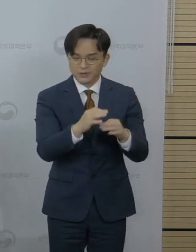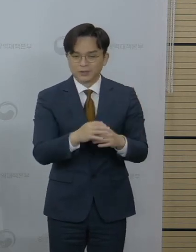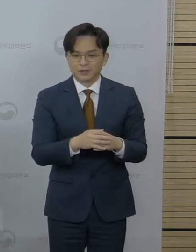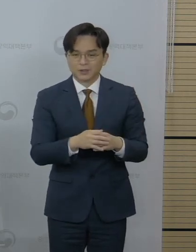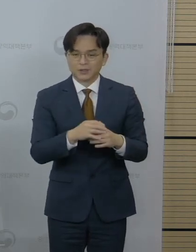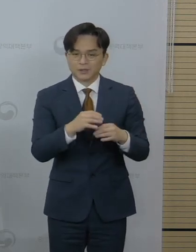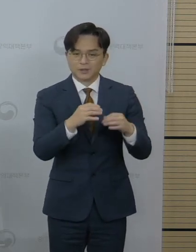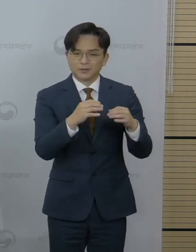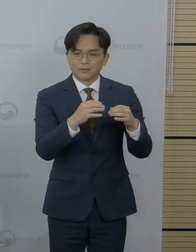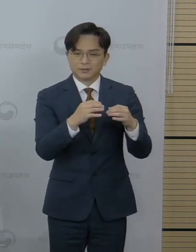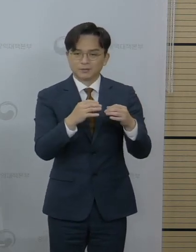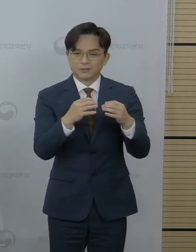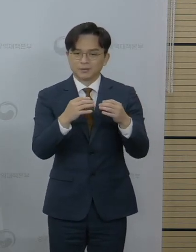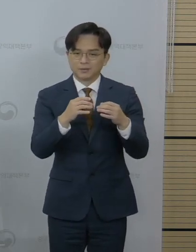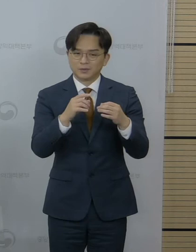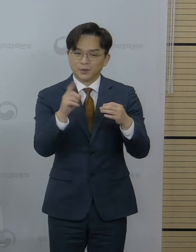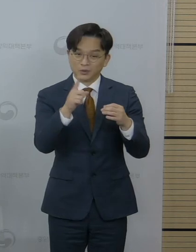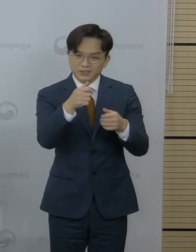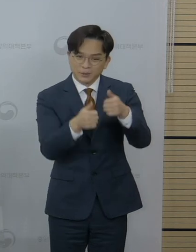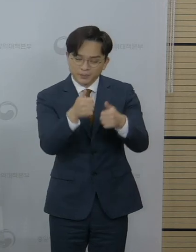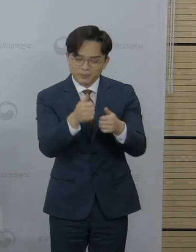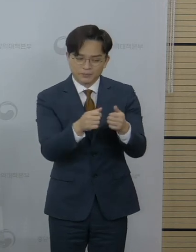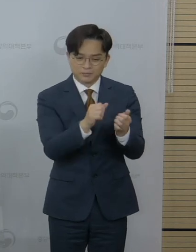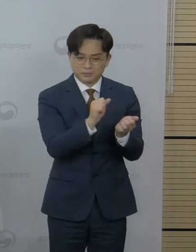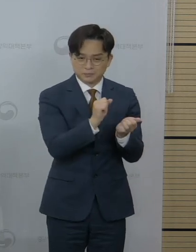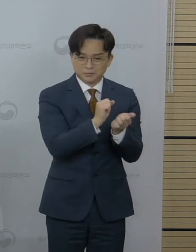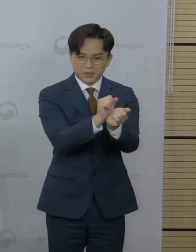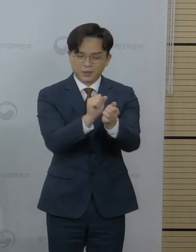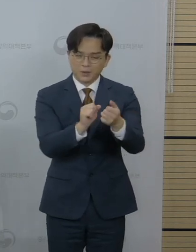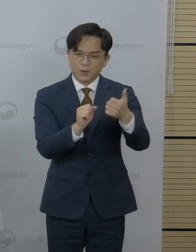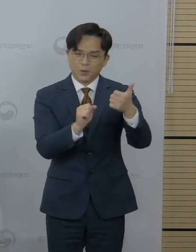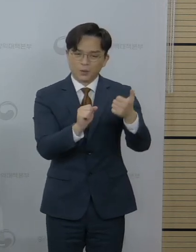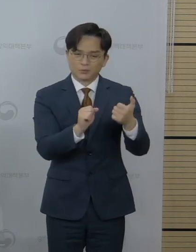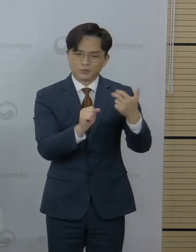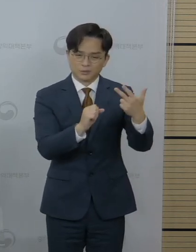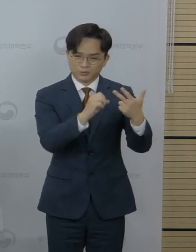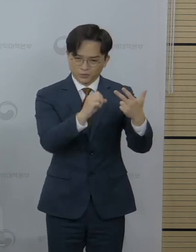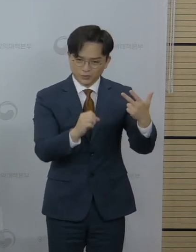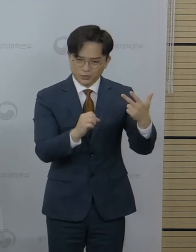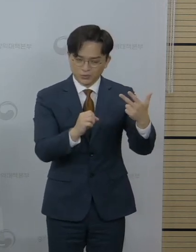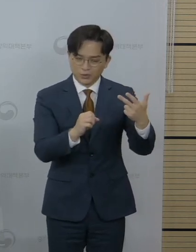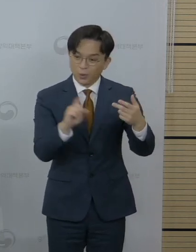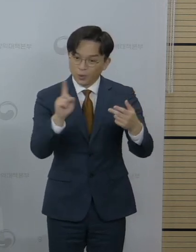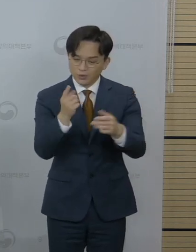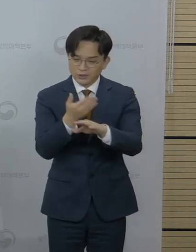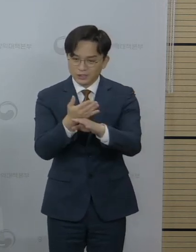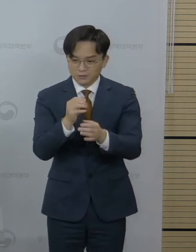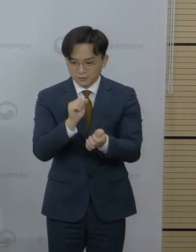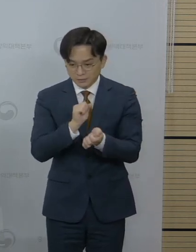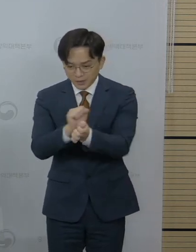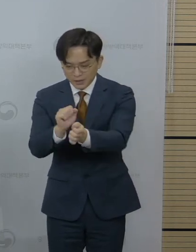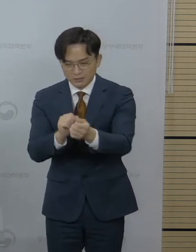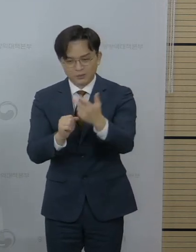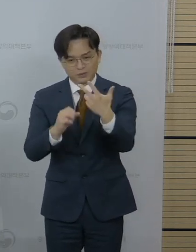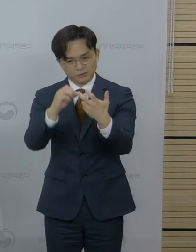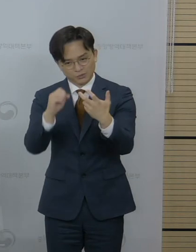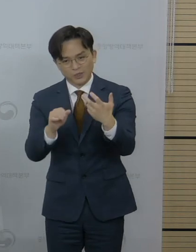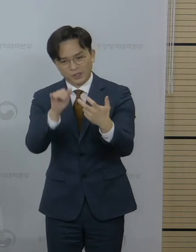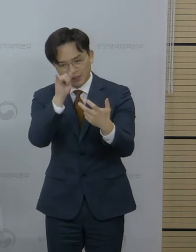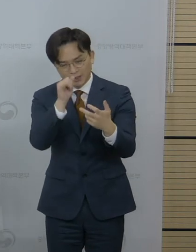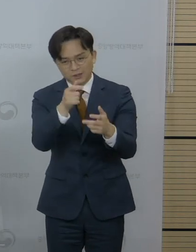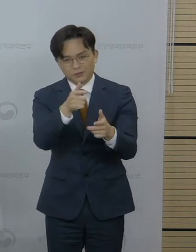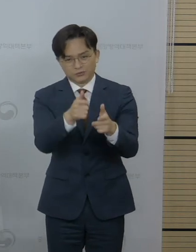57% 증가, 또 다른 모델을 사용했을 때는 평균적으로 약70% 정도로 전파력을